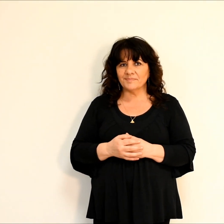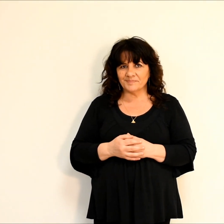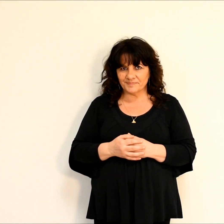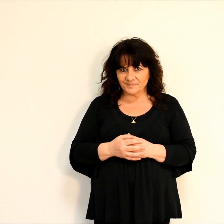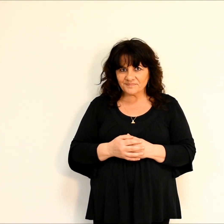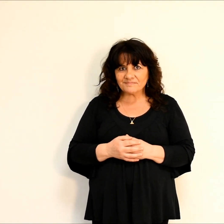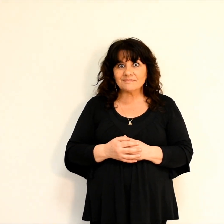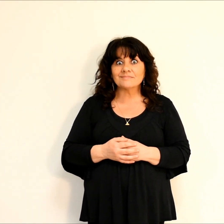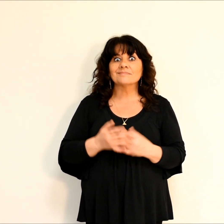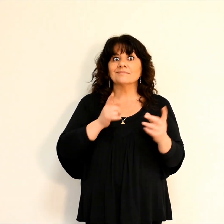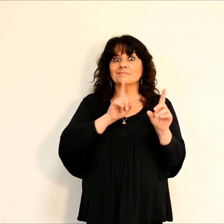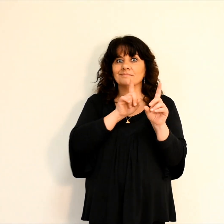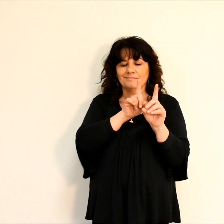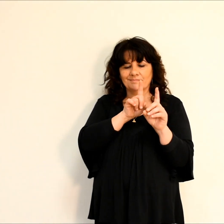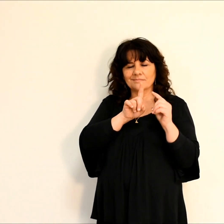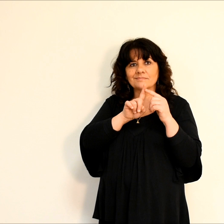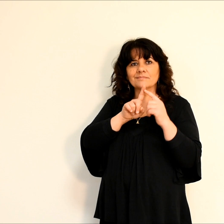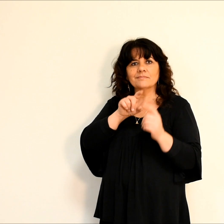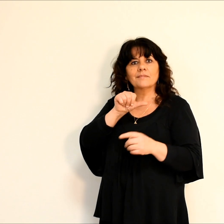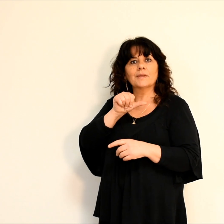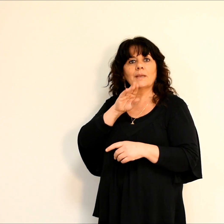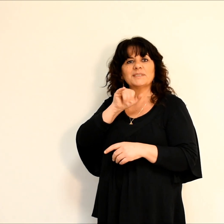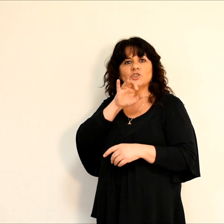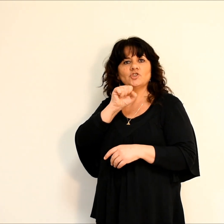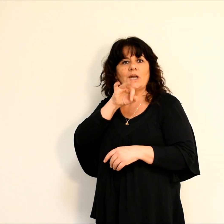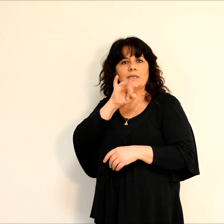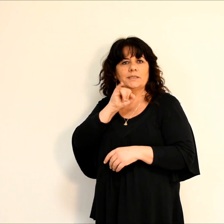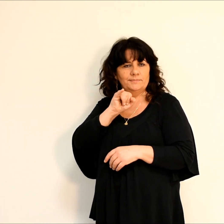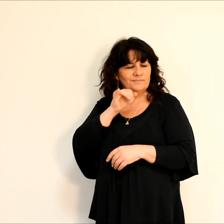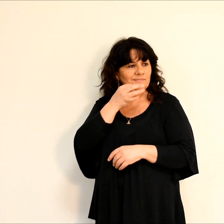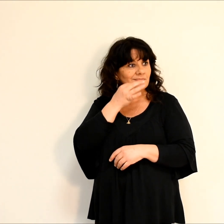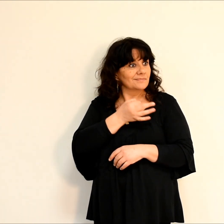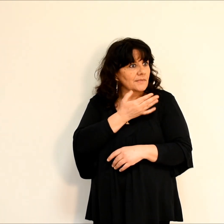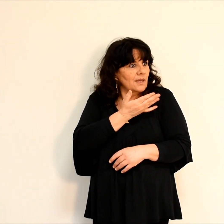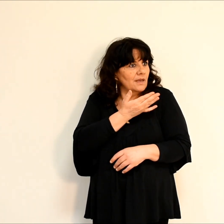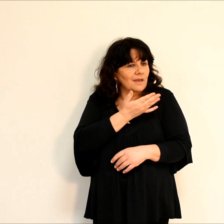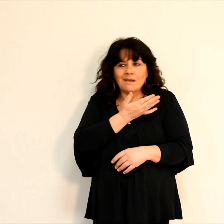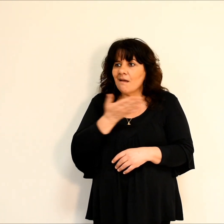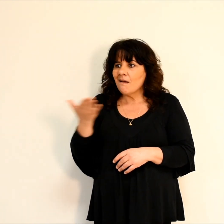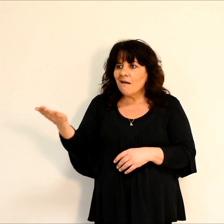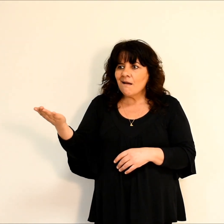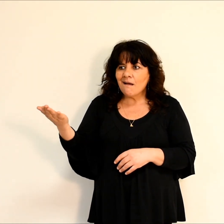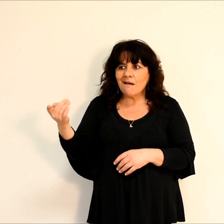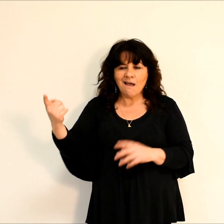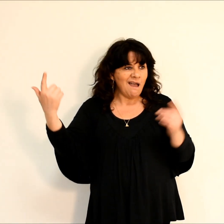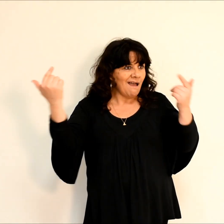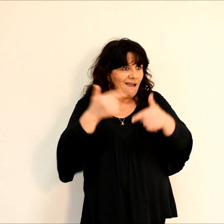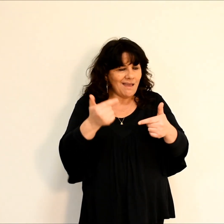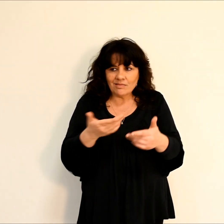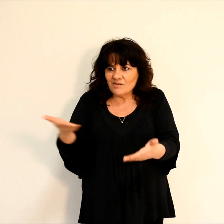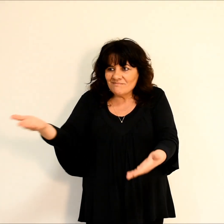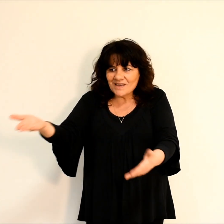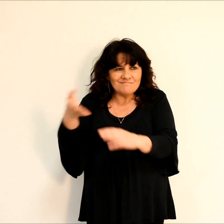Alors Abishai dit à David, « Aujourd'hui, Dieu a livré ton ennemi entre tes mains.